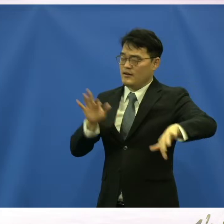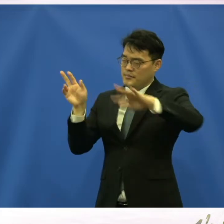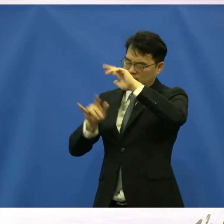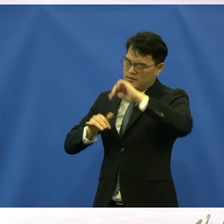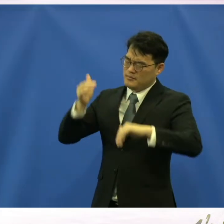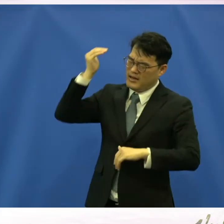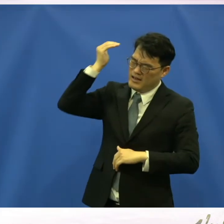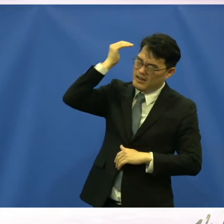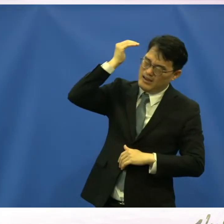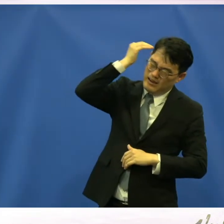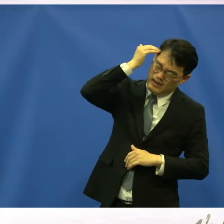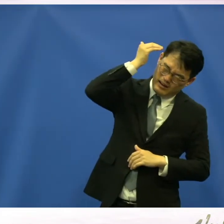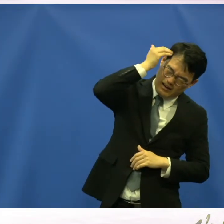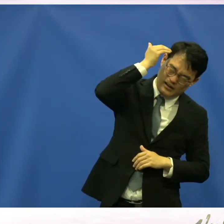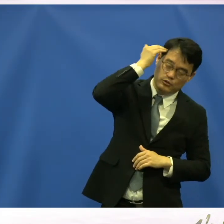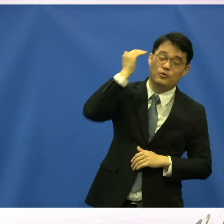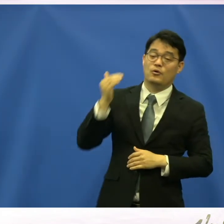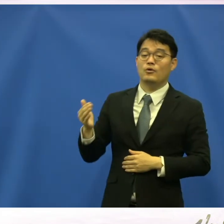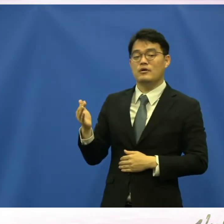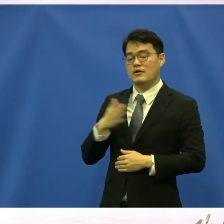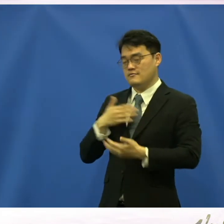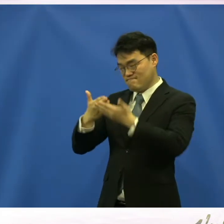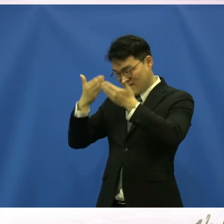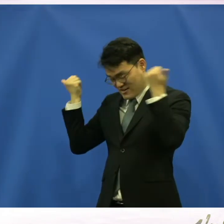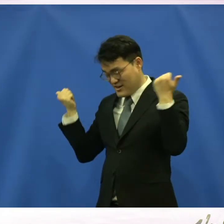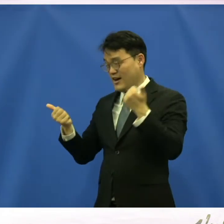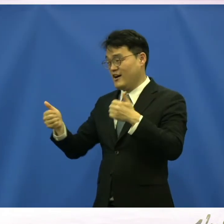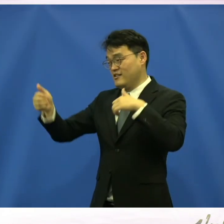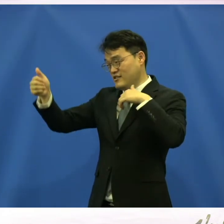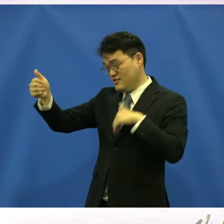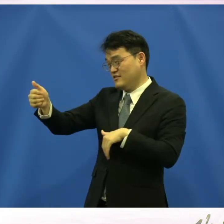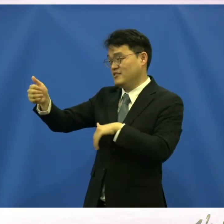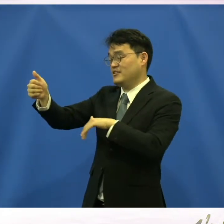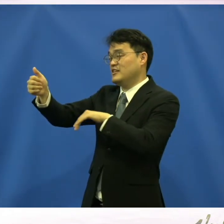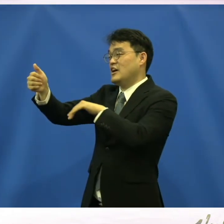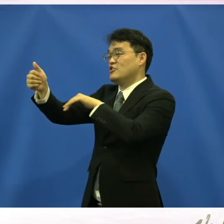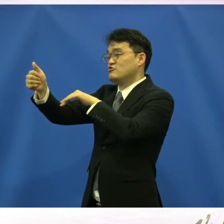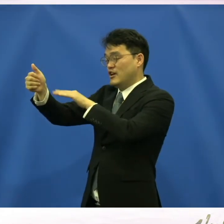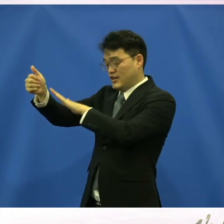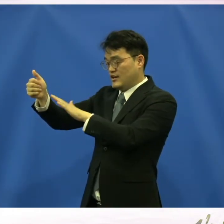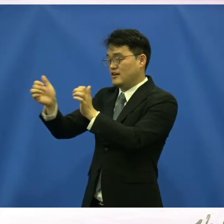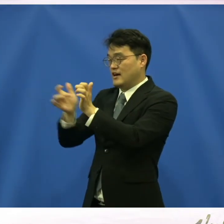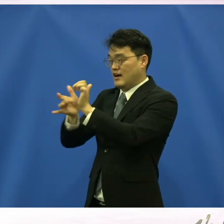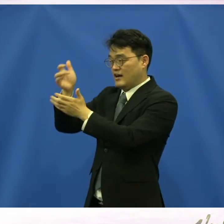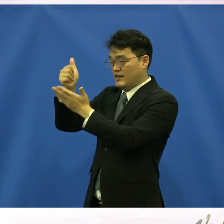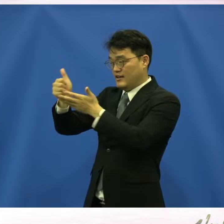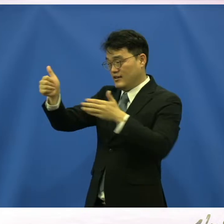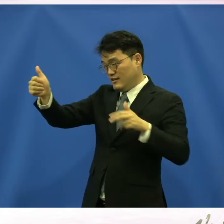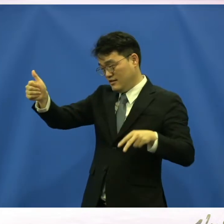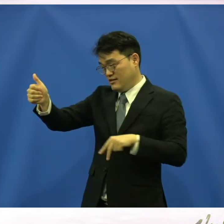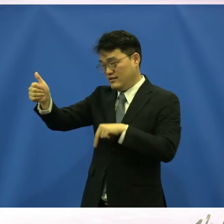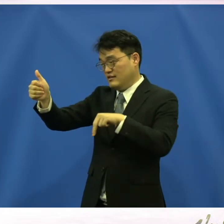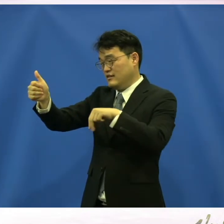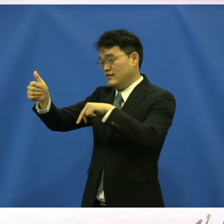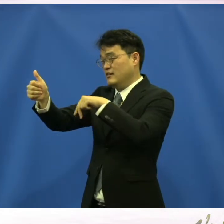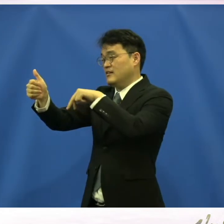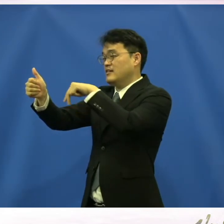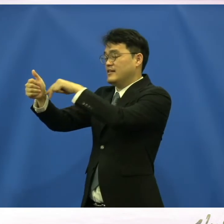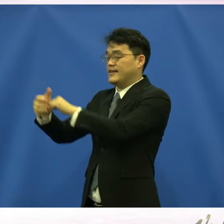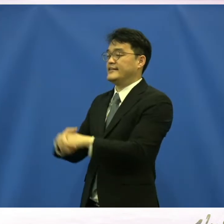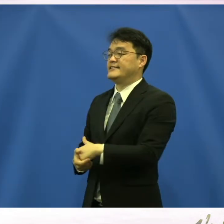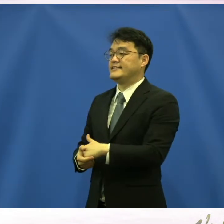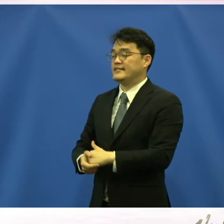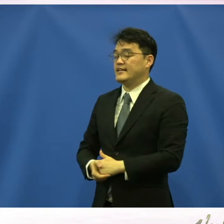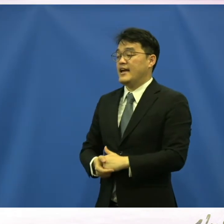눈보라가 앞을 가려도 나는 가리 주의 길을 가리 이